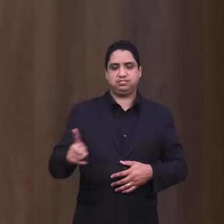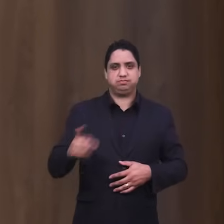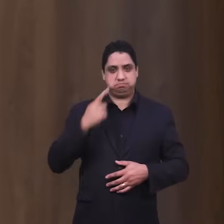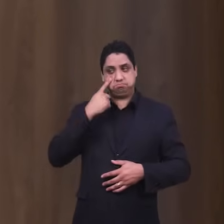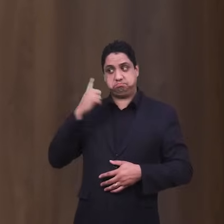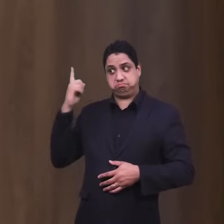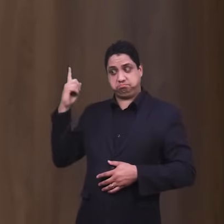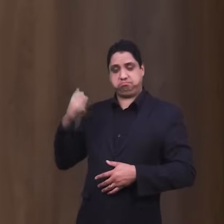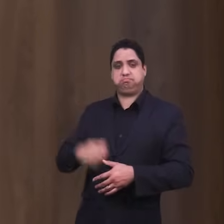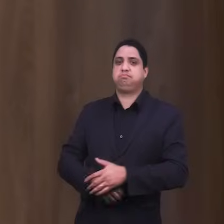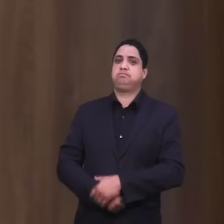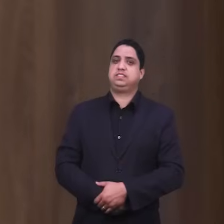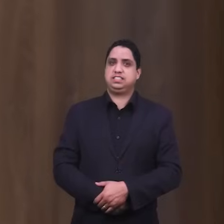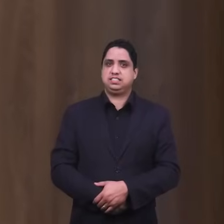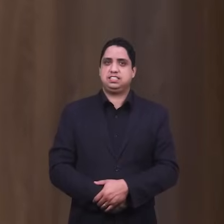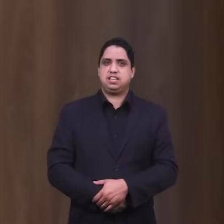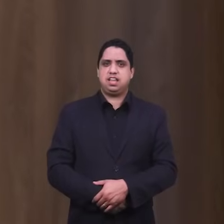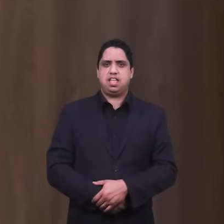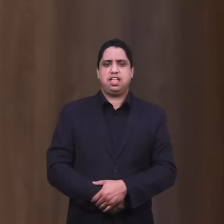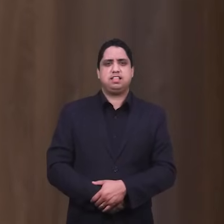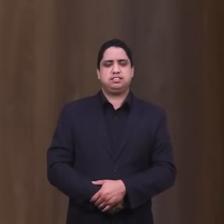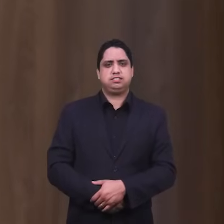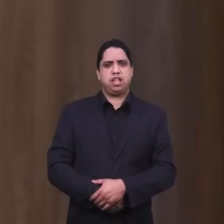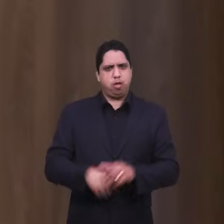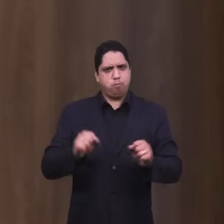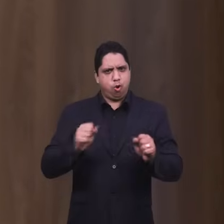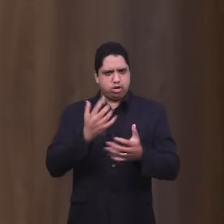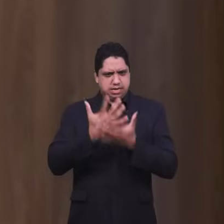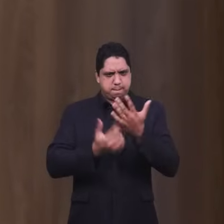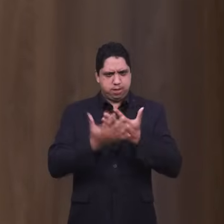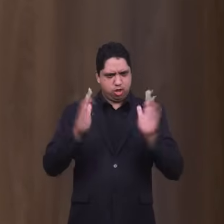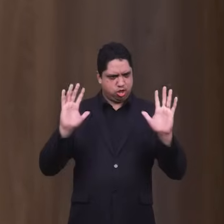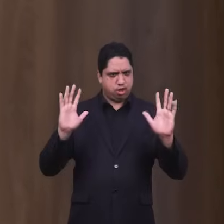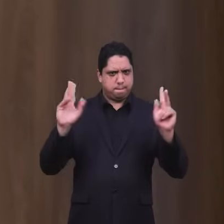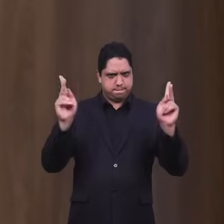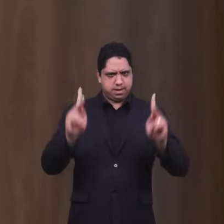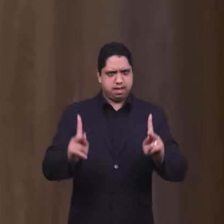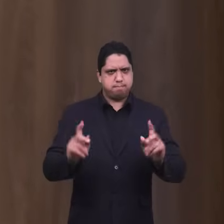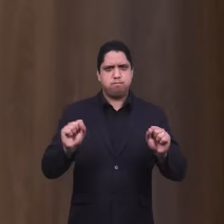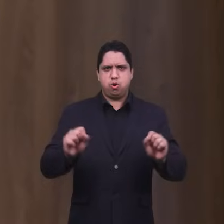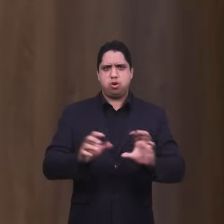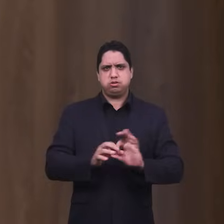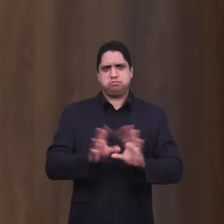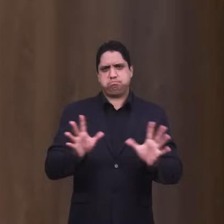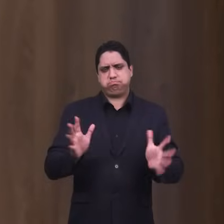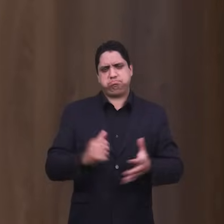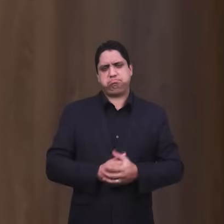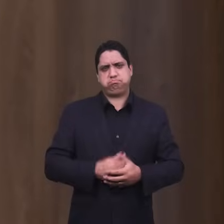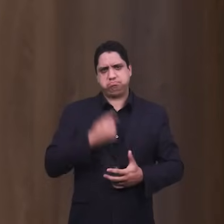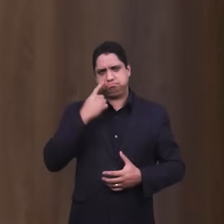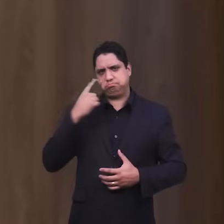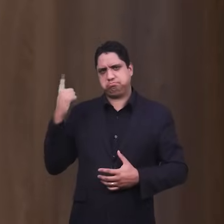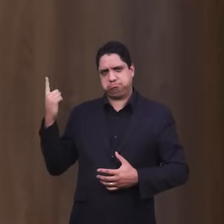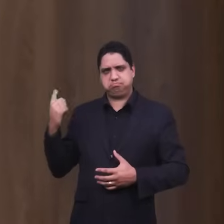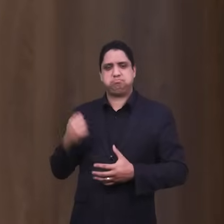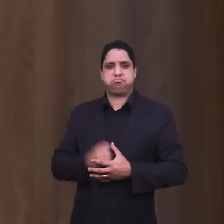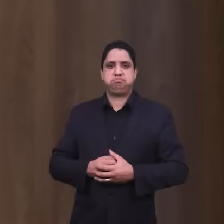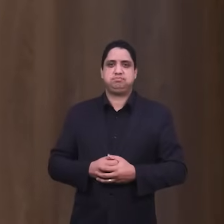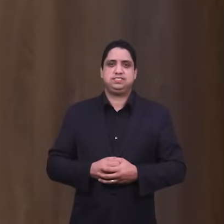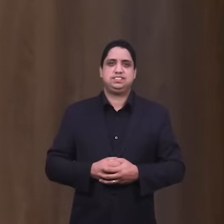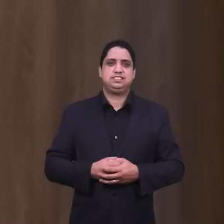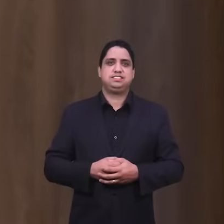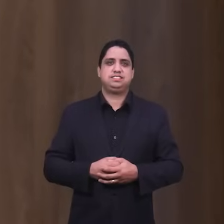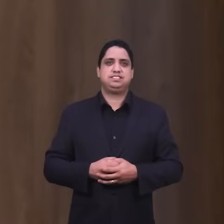ar. Helena, eu posso fazer com as 2 mãos? Posso fazer aqui, ó, paz, ou para o lado oposto, tá